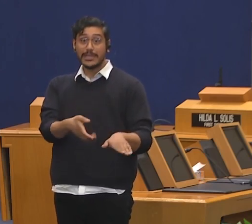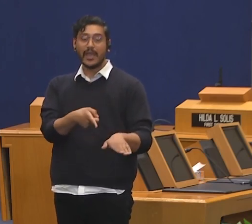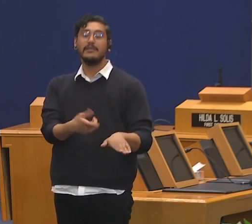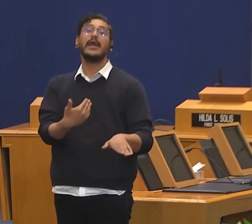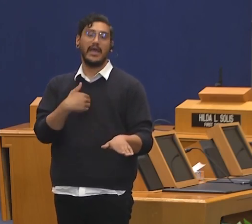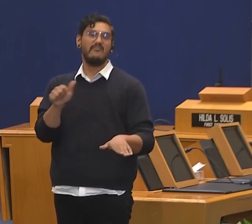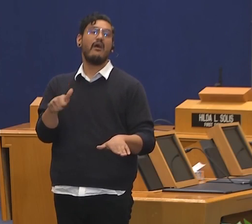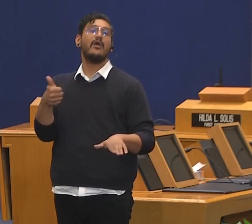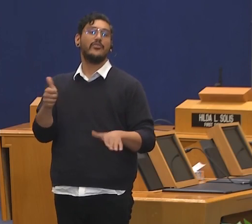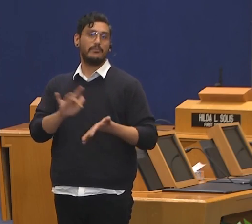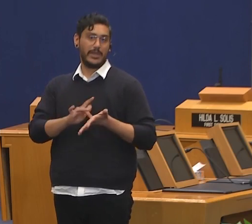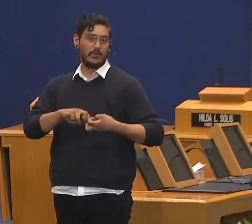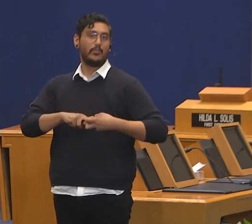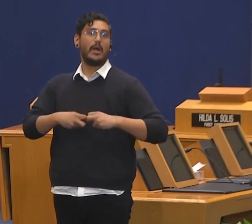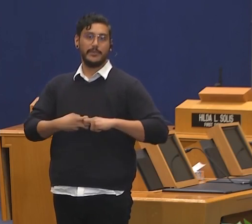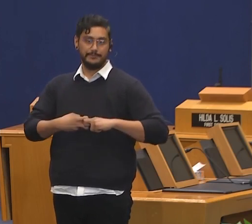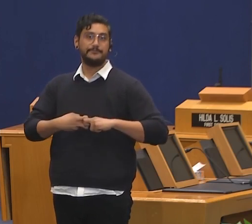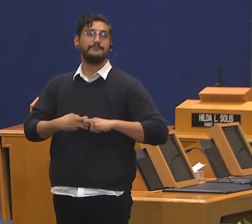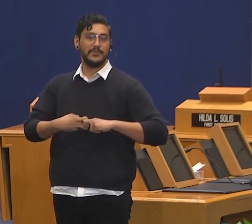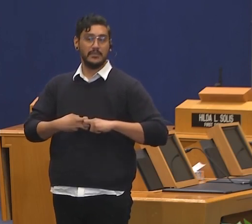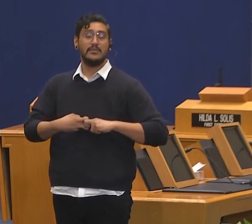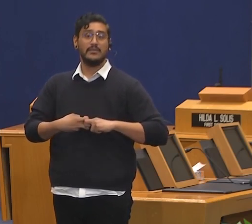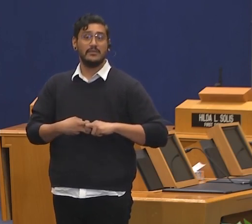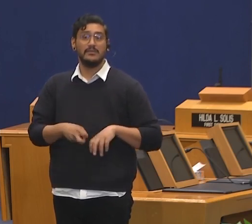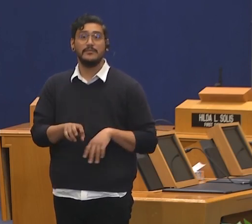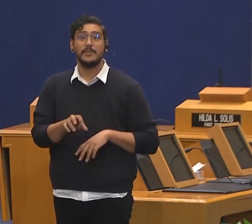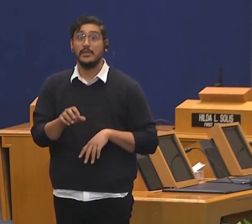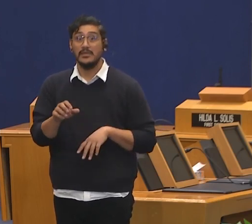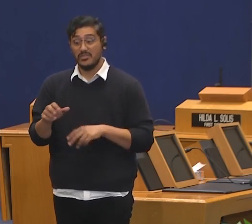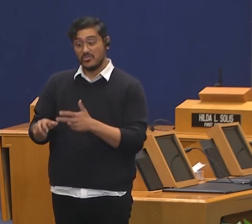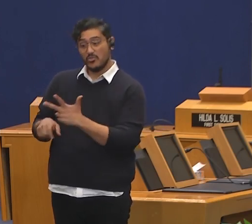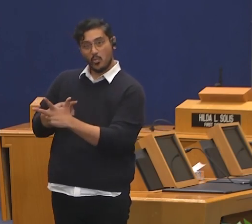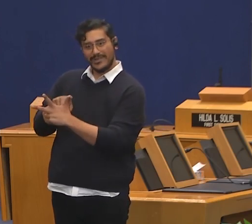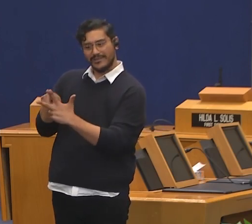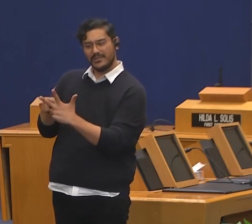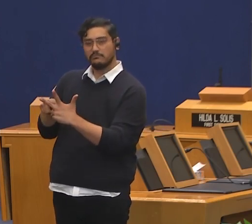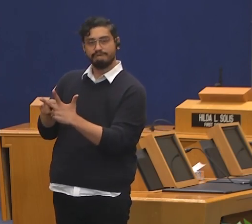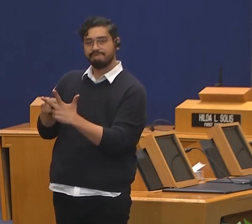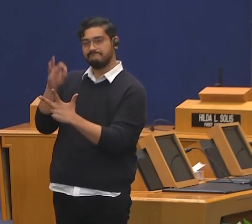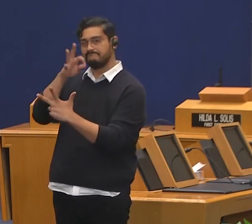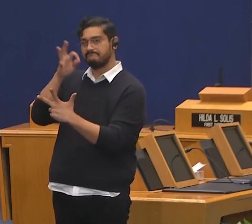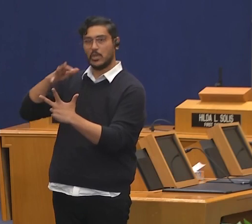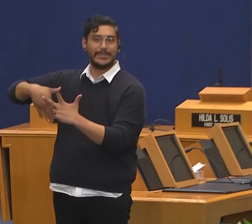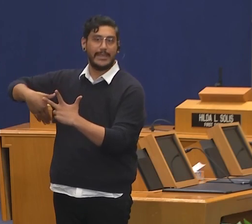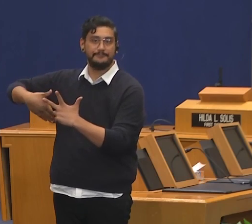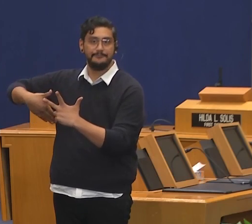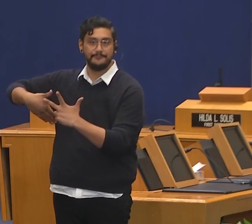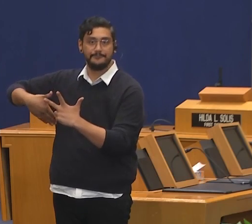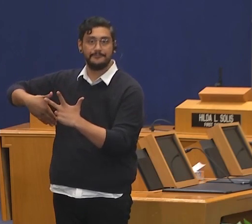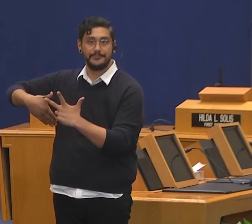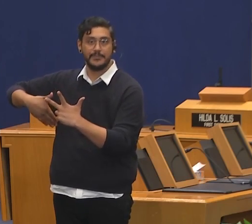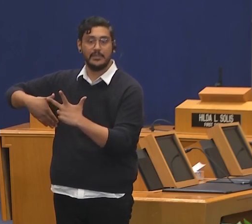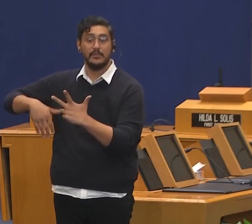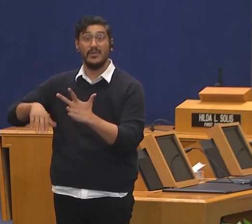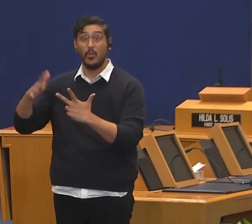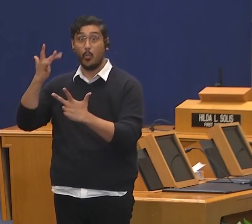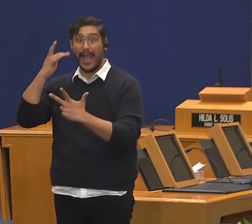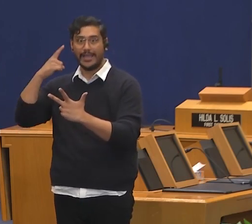salud. No tenemos esta información para 3 casos. Y ya están siendo reportados porque